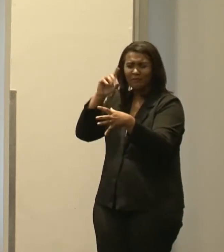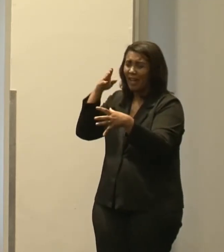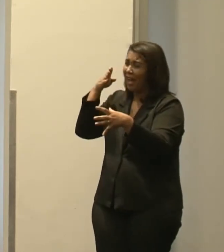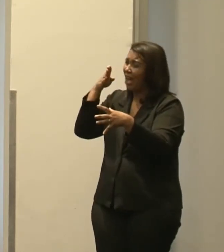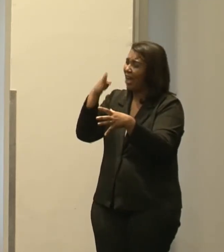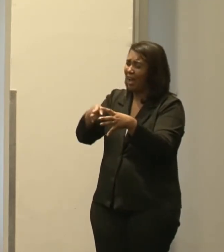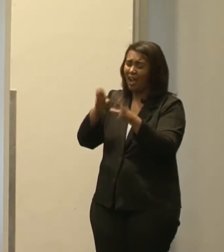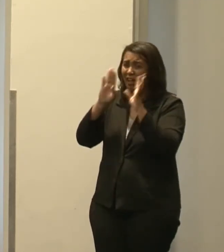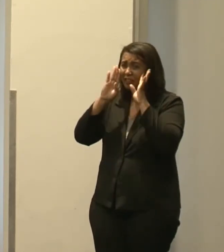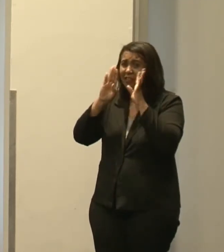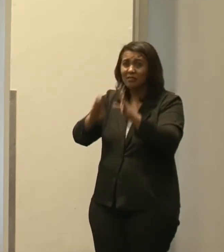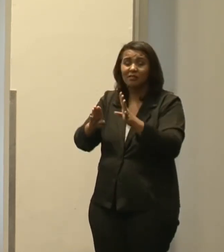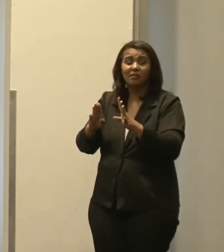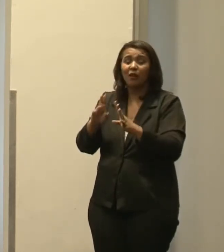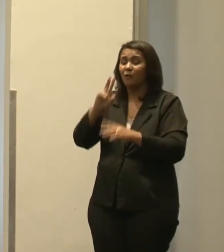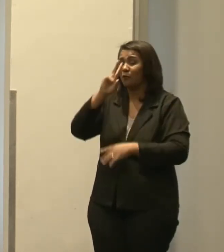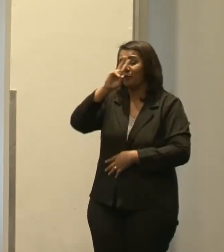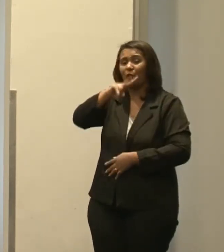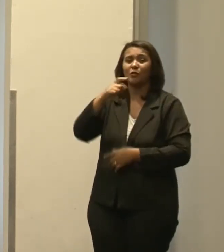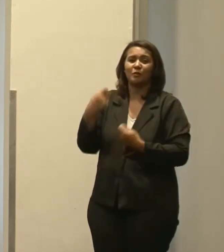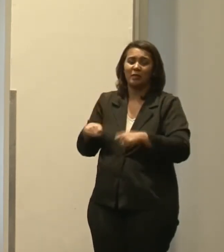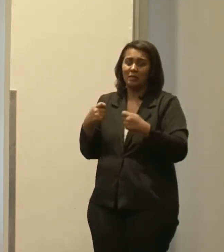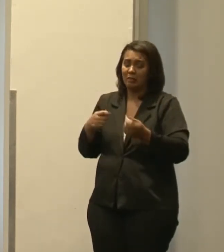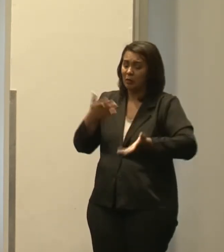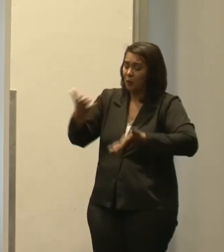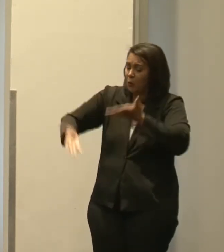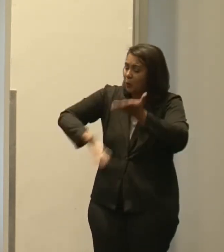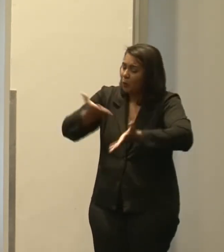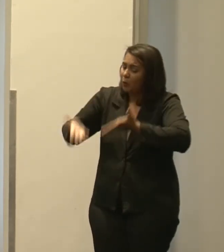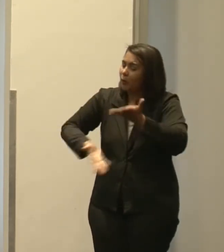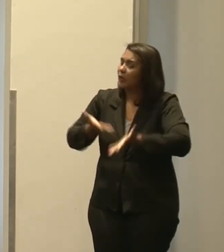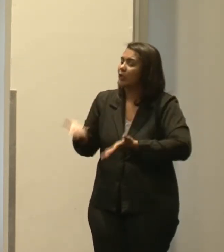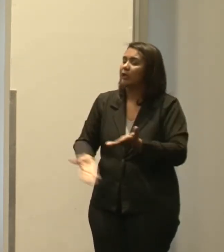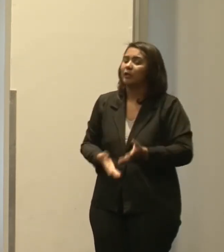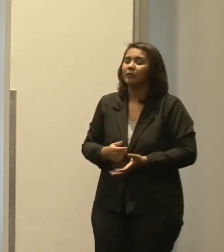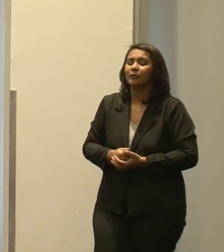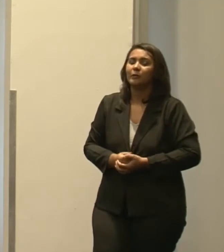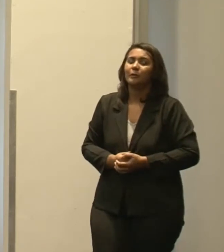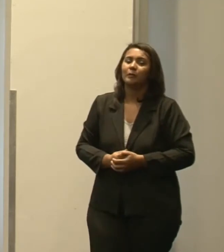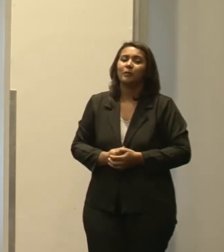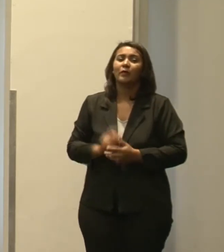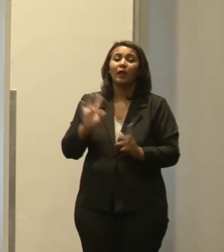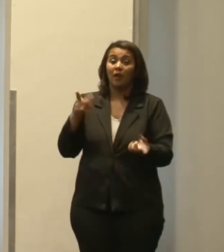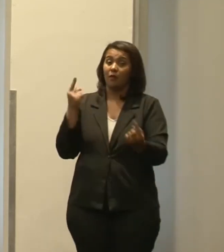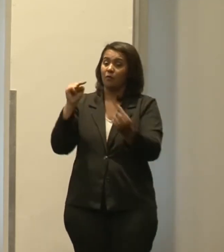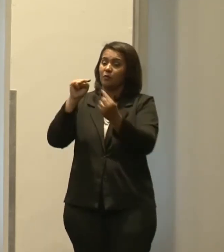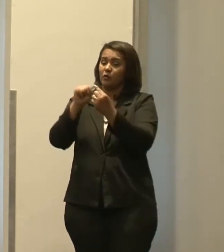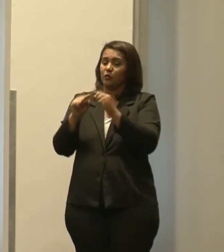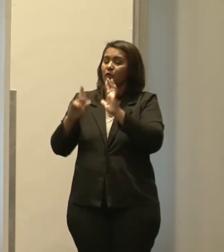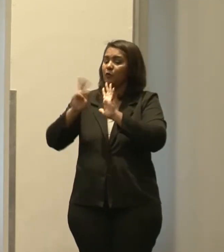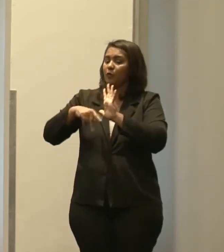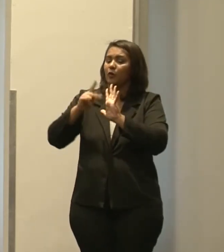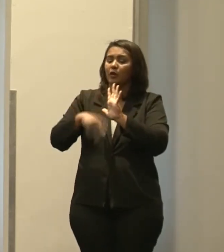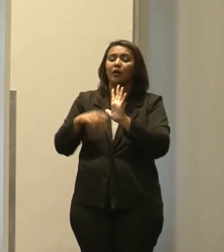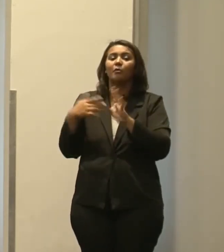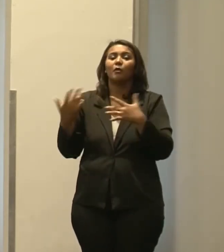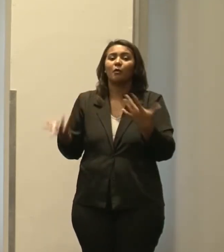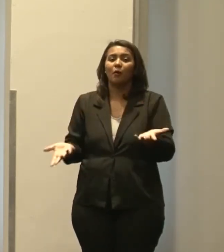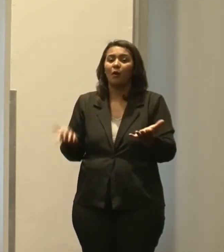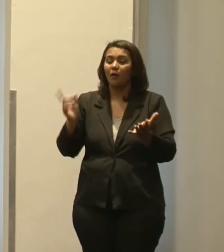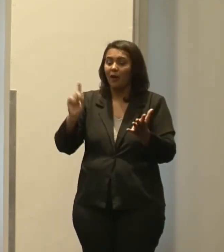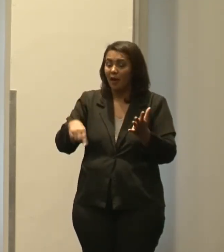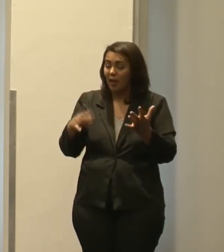ter uma atenção específica e um cuidado, né? E aí, qual é o objetivo desse programa Estação Juventude?